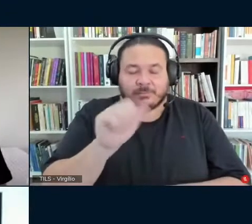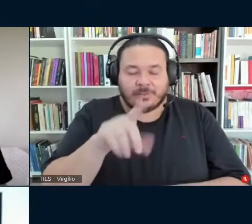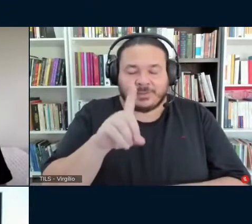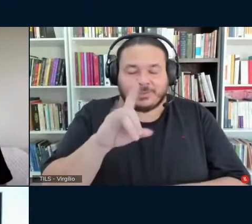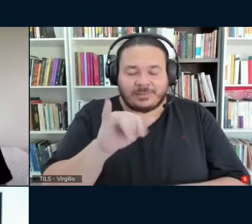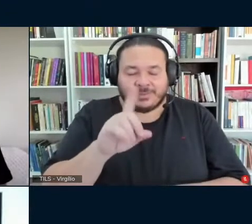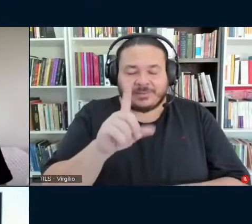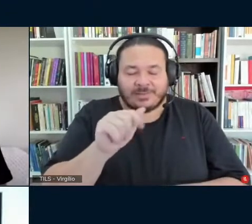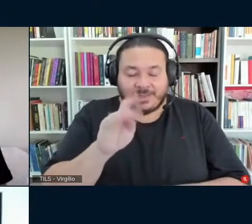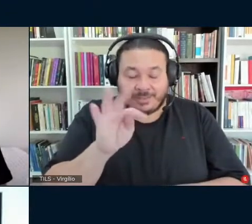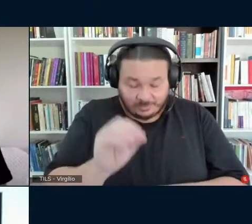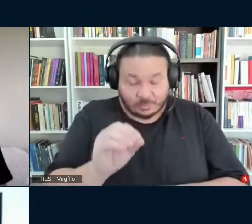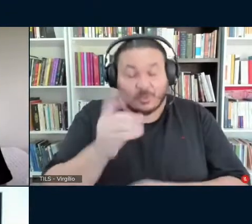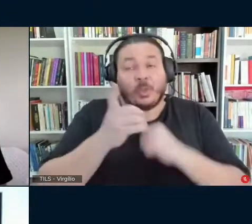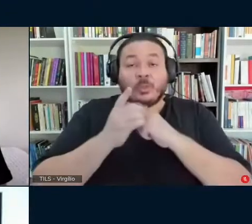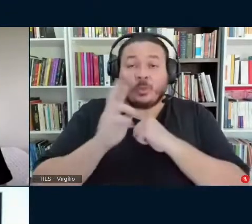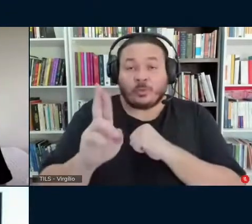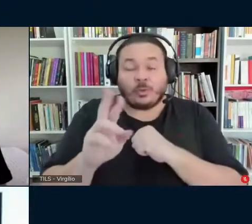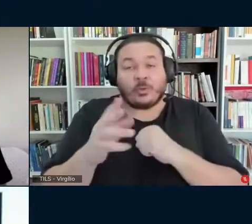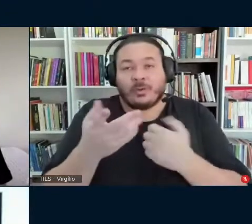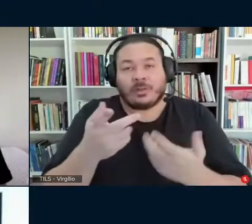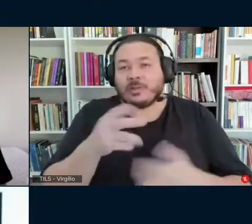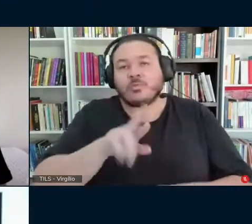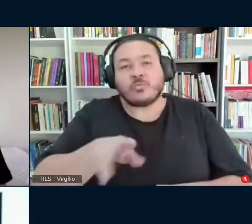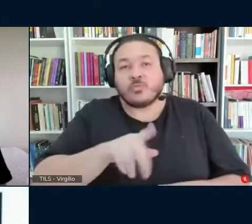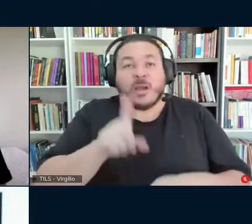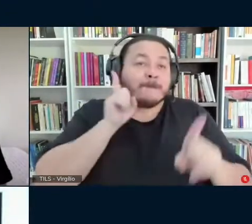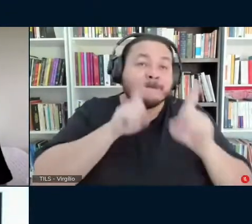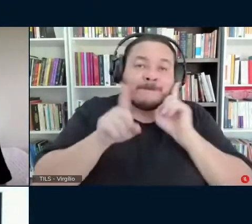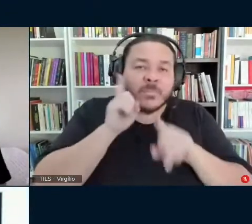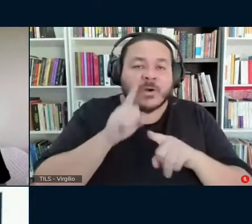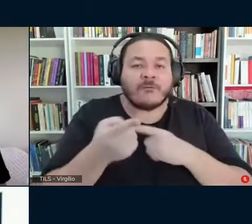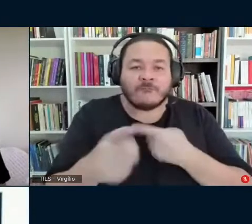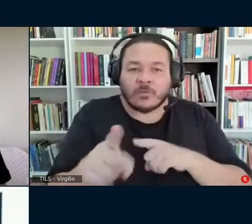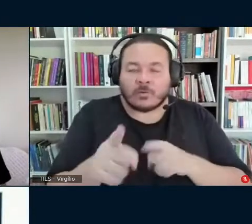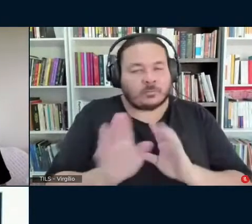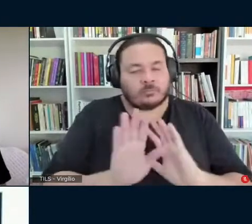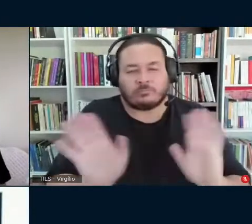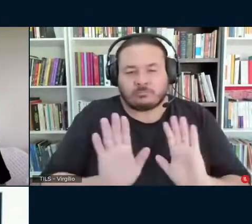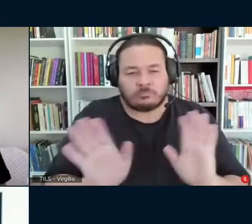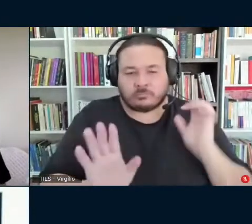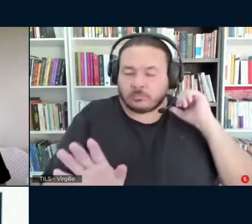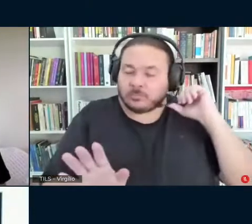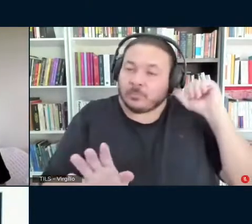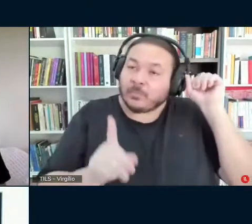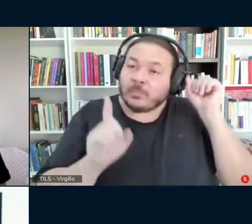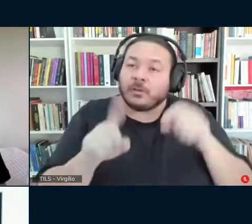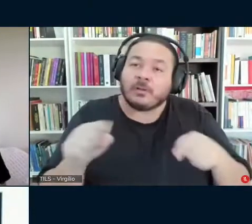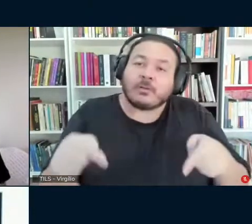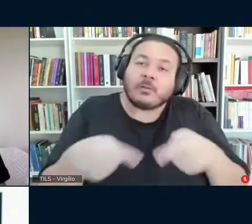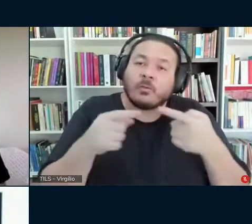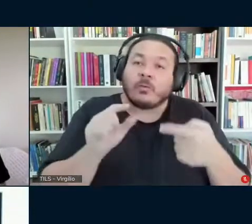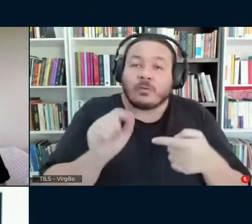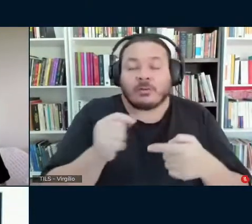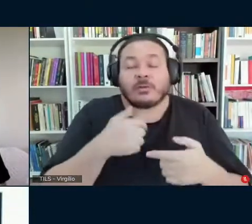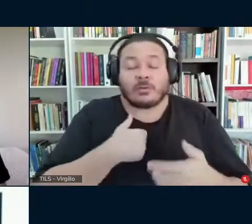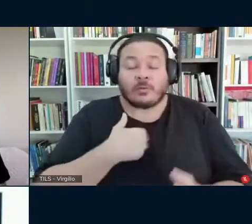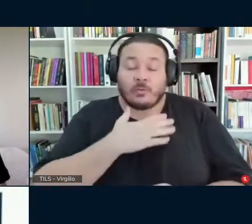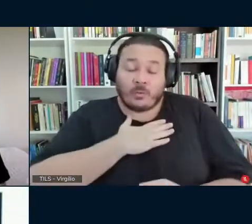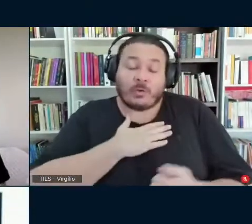orientandos, aqui não vai nenhuma insinuação, é só para dizer que eu gosto de